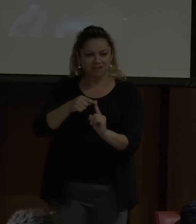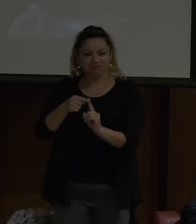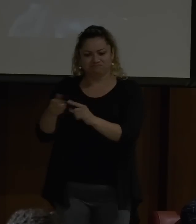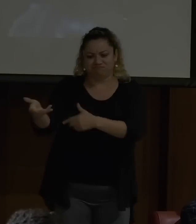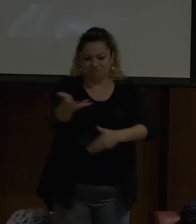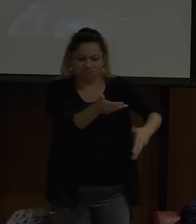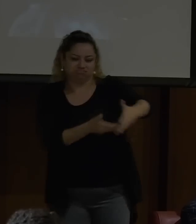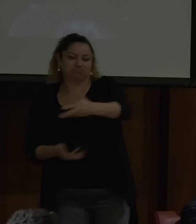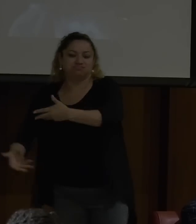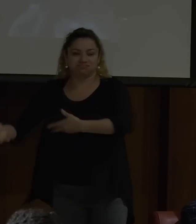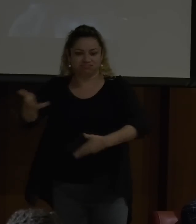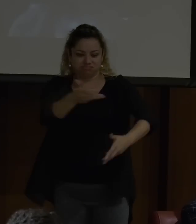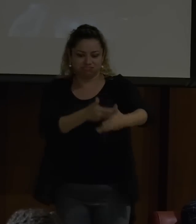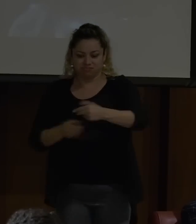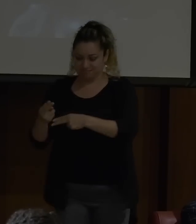y Bolaño.